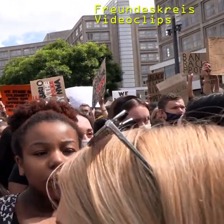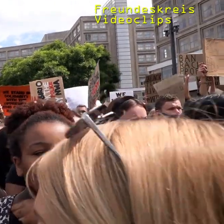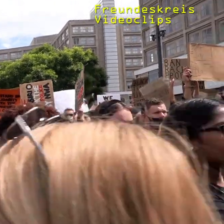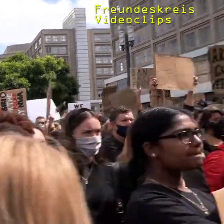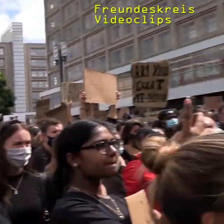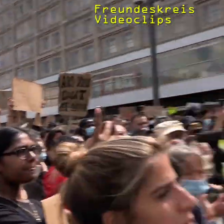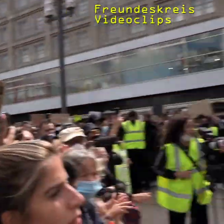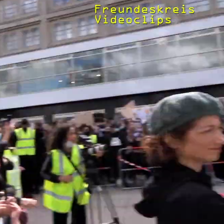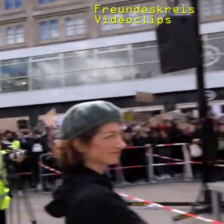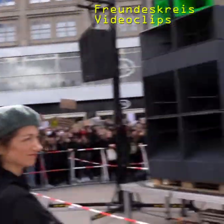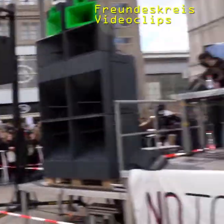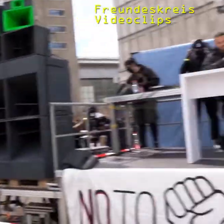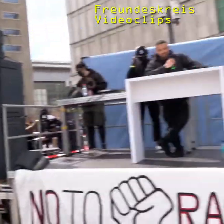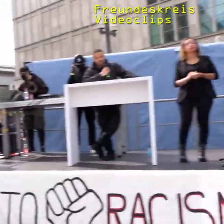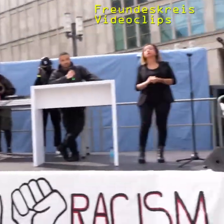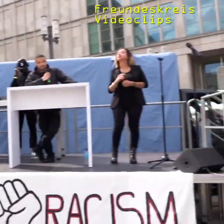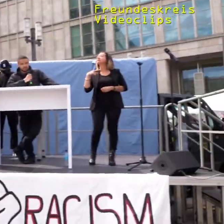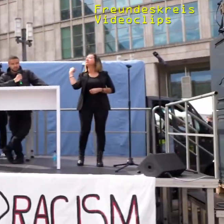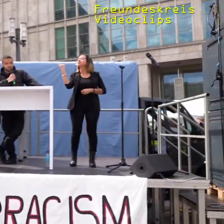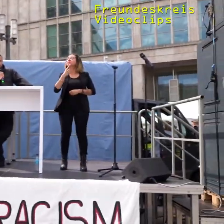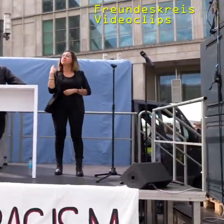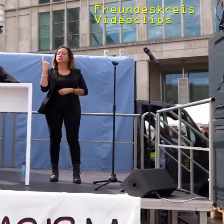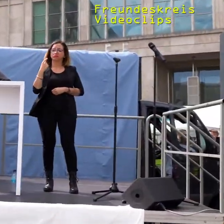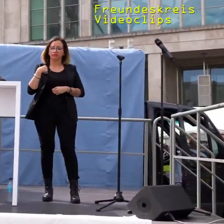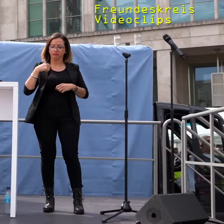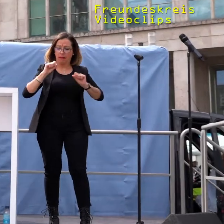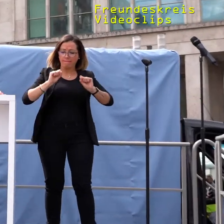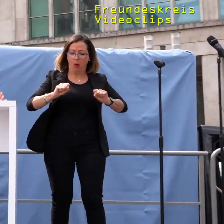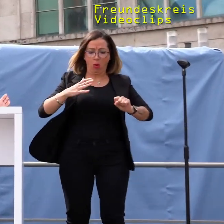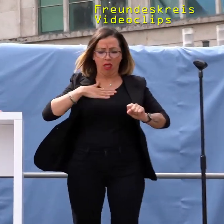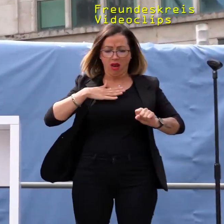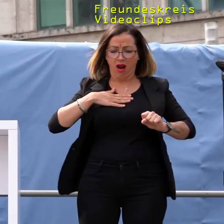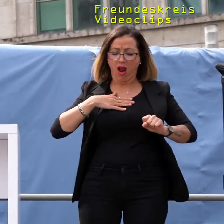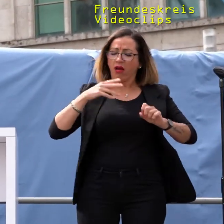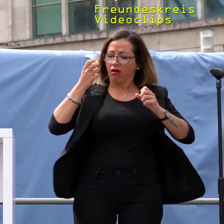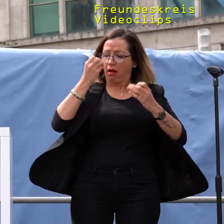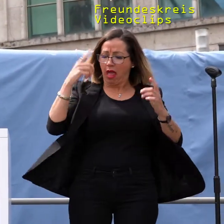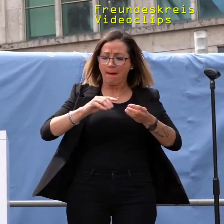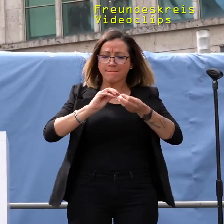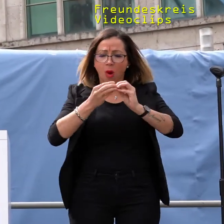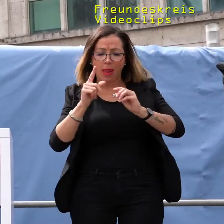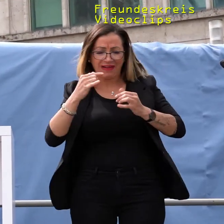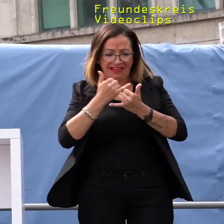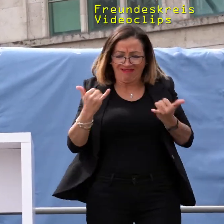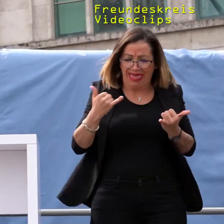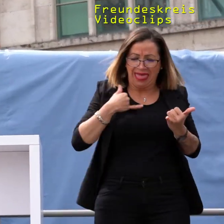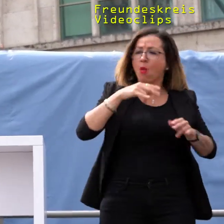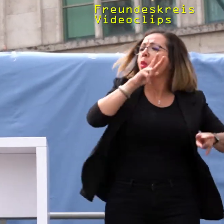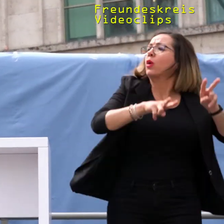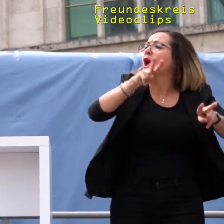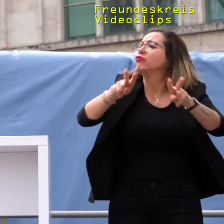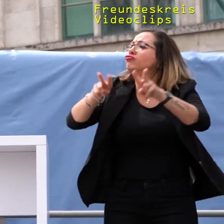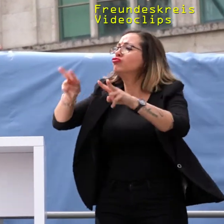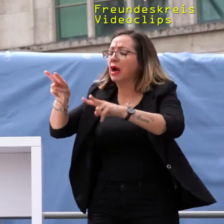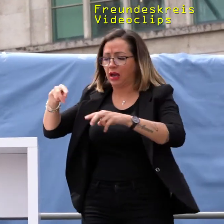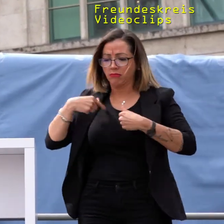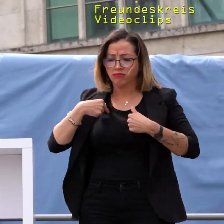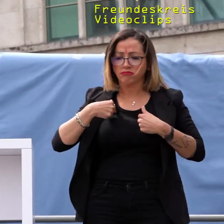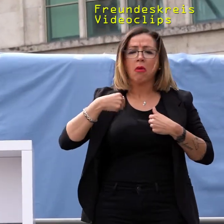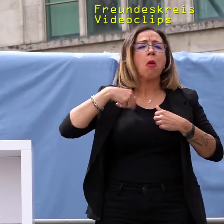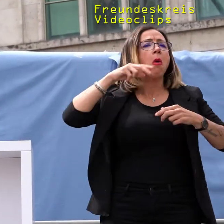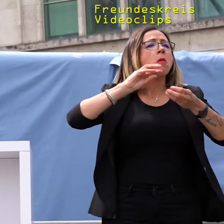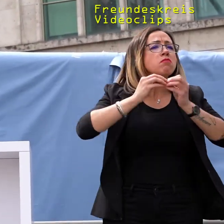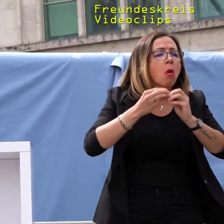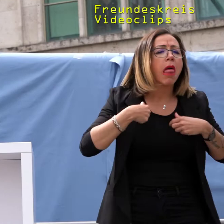Wir unterscheiden uns zwar alle in der Kapazität, in der wir uns mit gewissen Problemen auseinandersetzen können, was völlig okay ist, und wir haben auch alle unterschiedliche